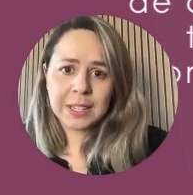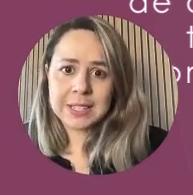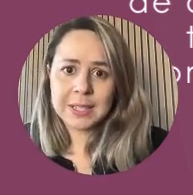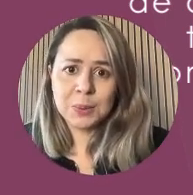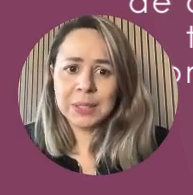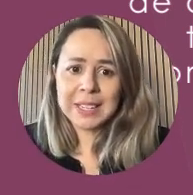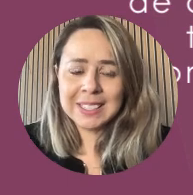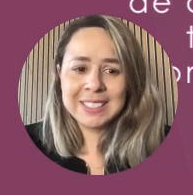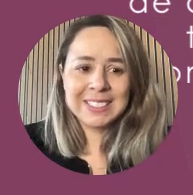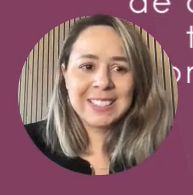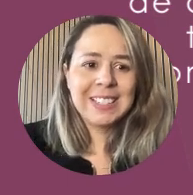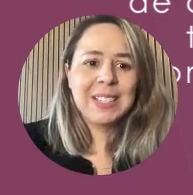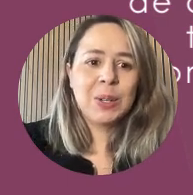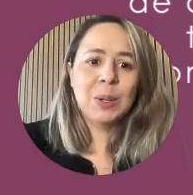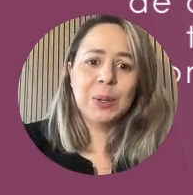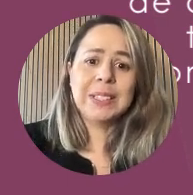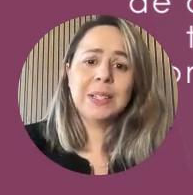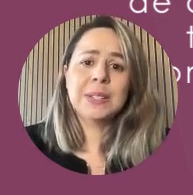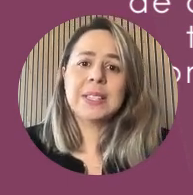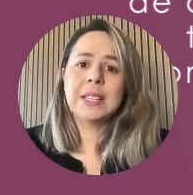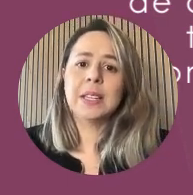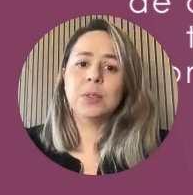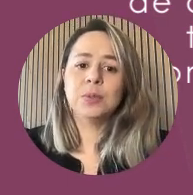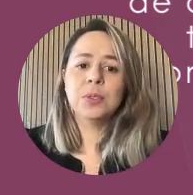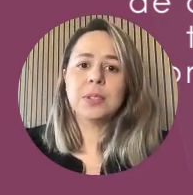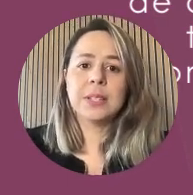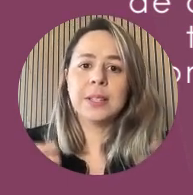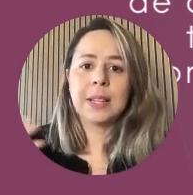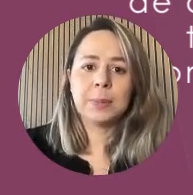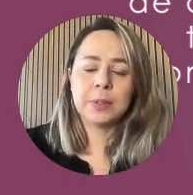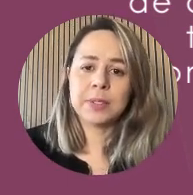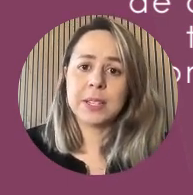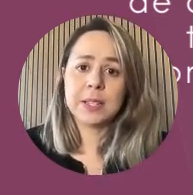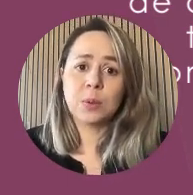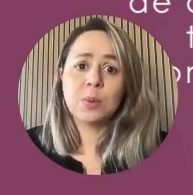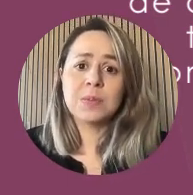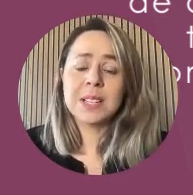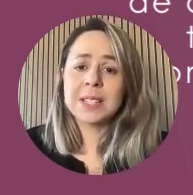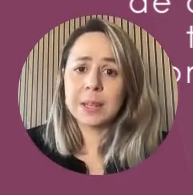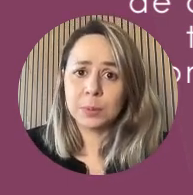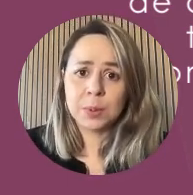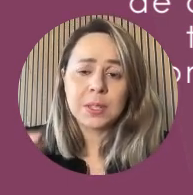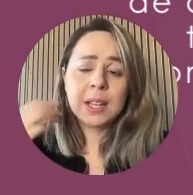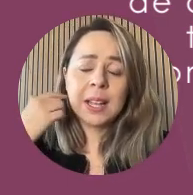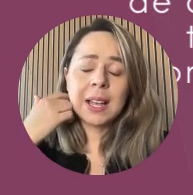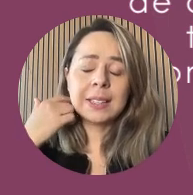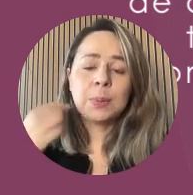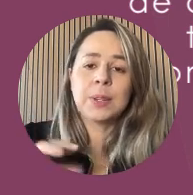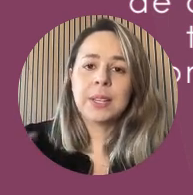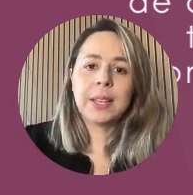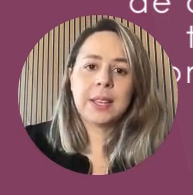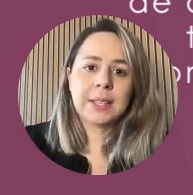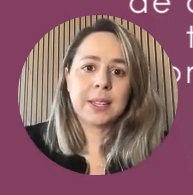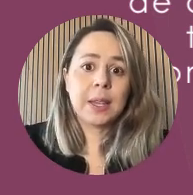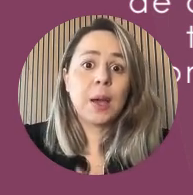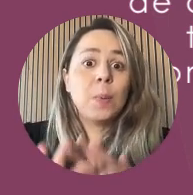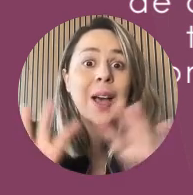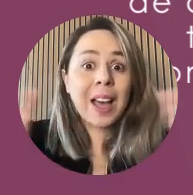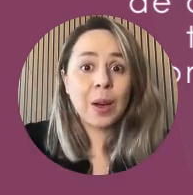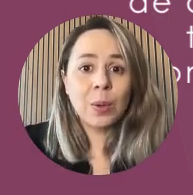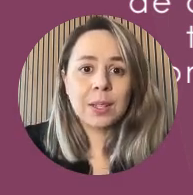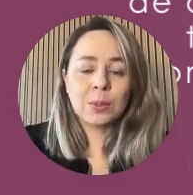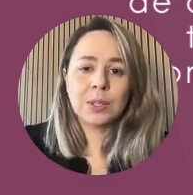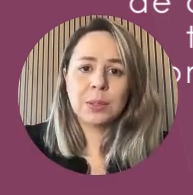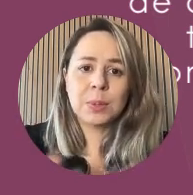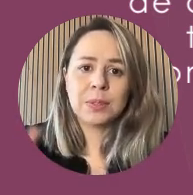só na falação, né? Ó, então assim, eu vou citar para vocês alguns exemplos, até porque essa aqui é